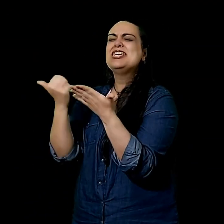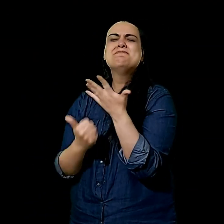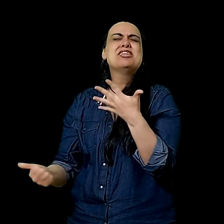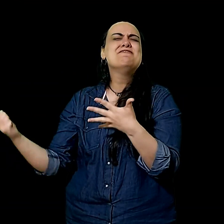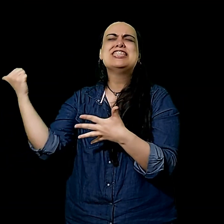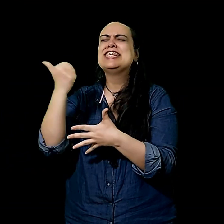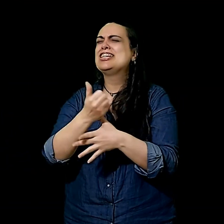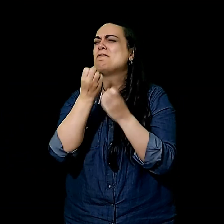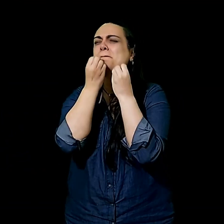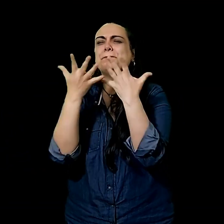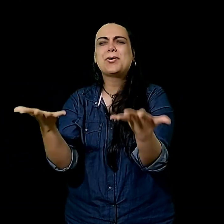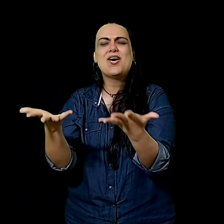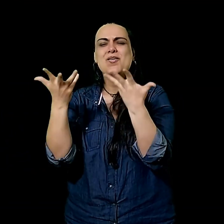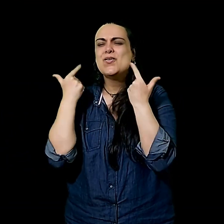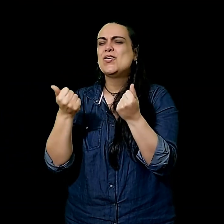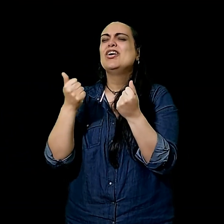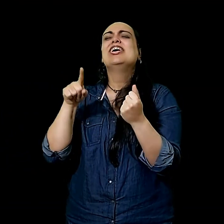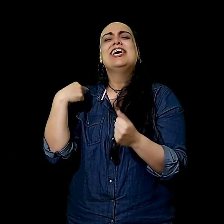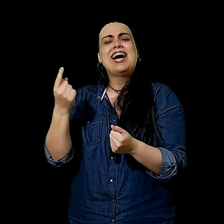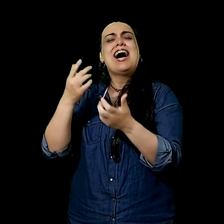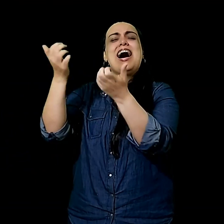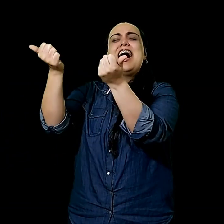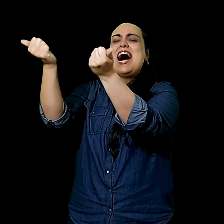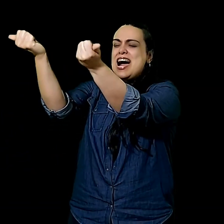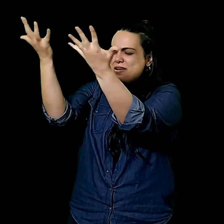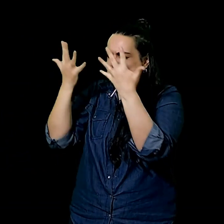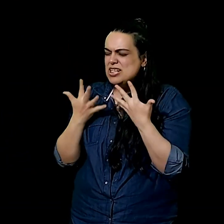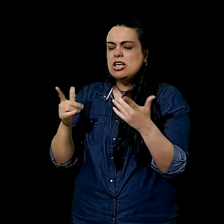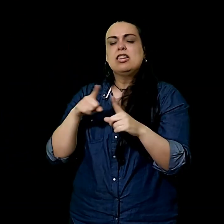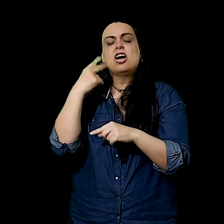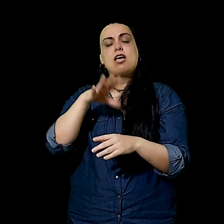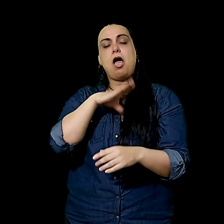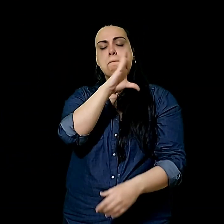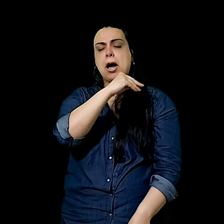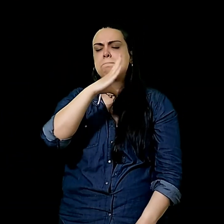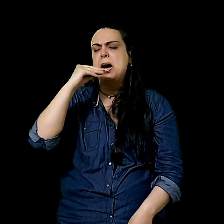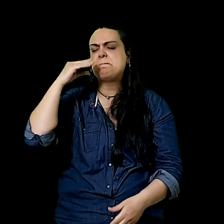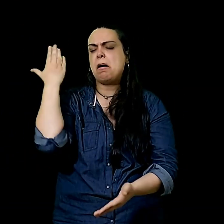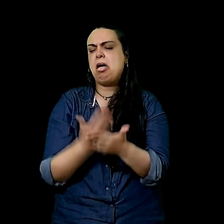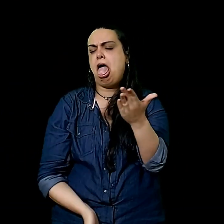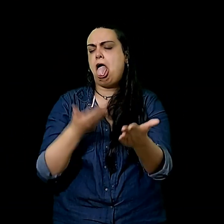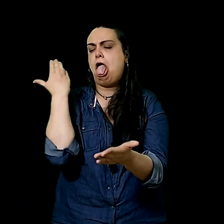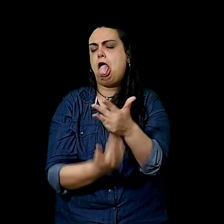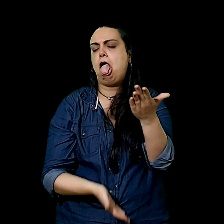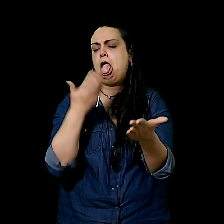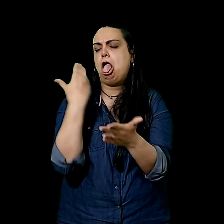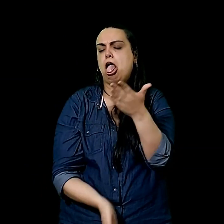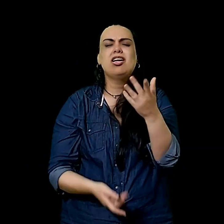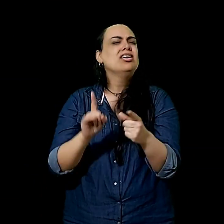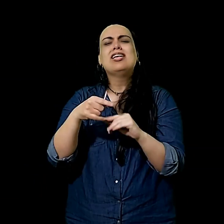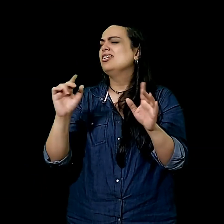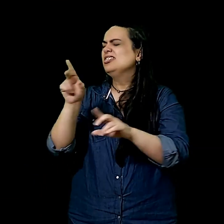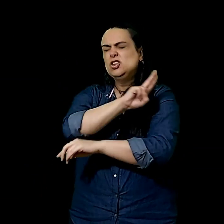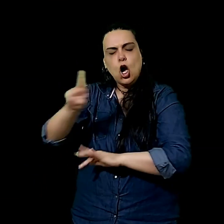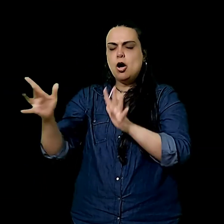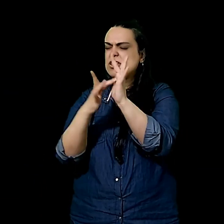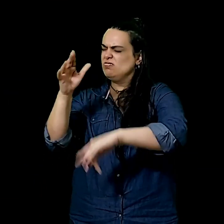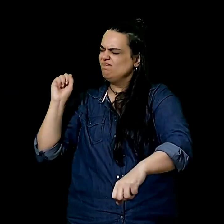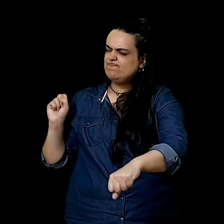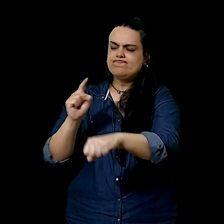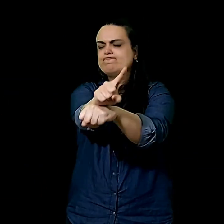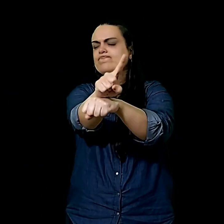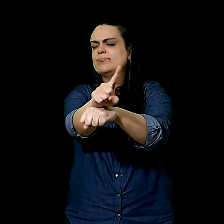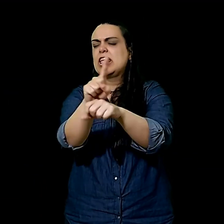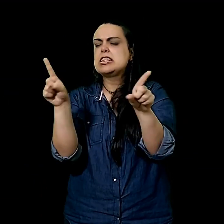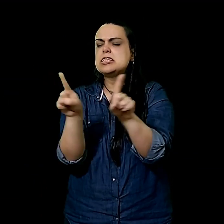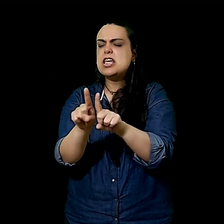em nós, retardando o que o Senhor tem para nós. Está repreendido em nome de Jesus esse sentimento do nosso meio. Está